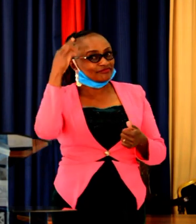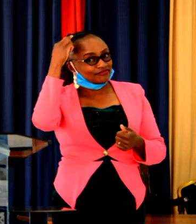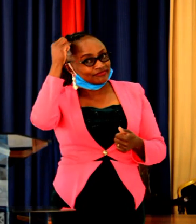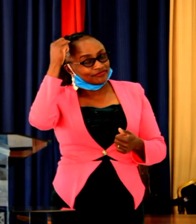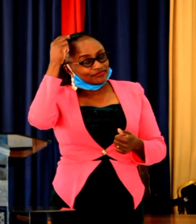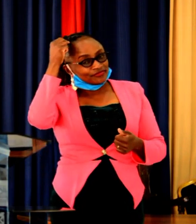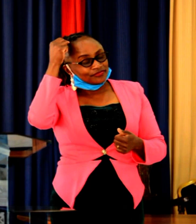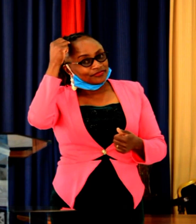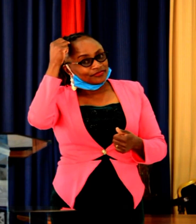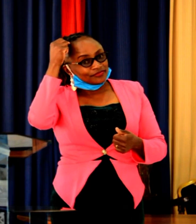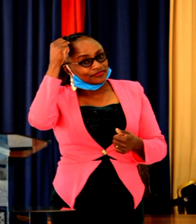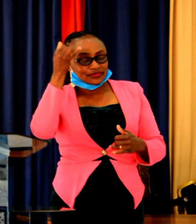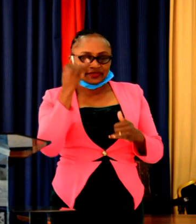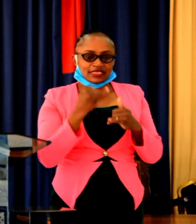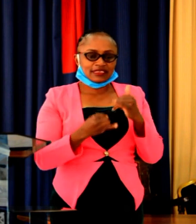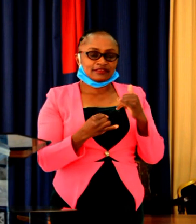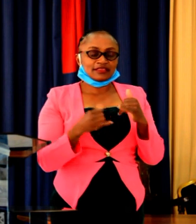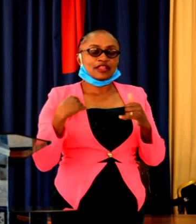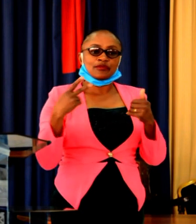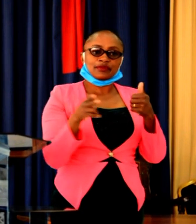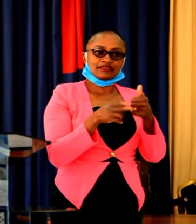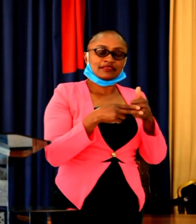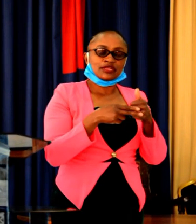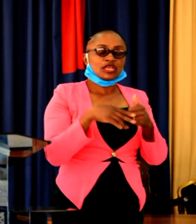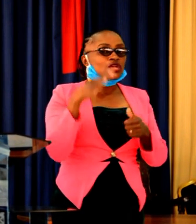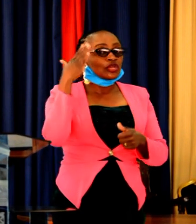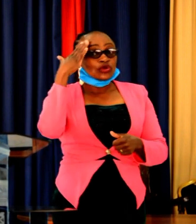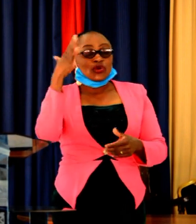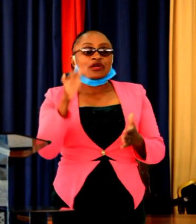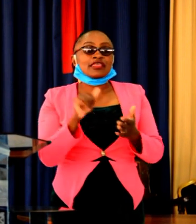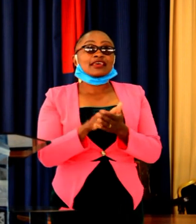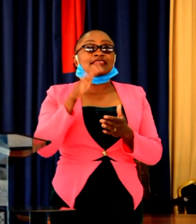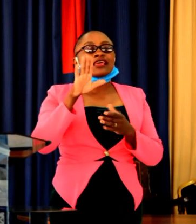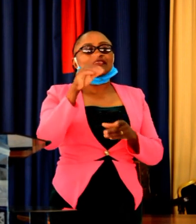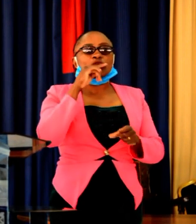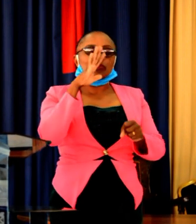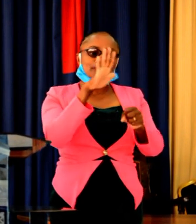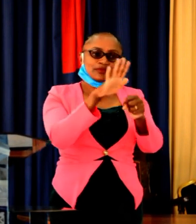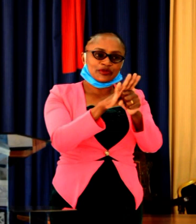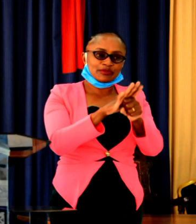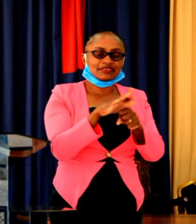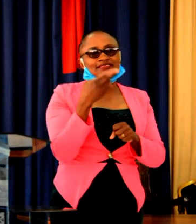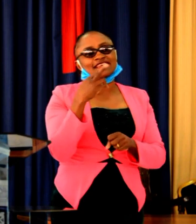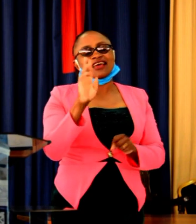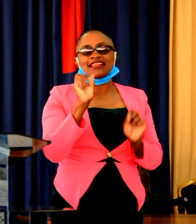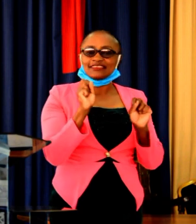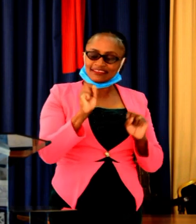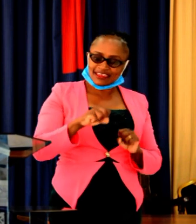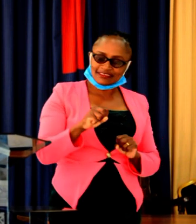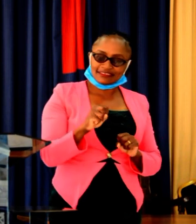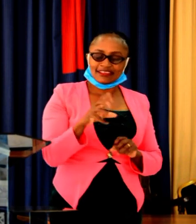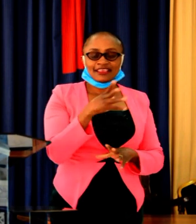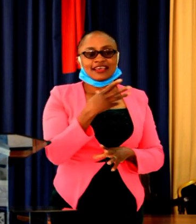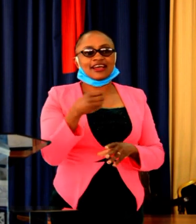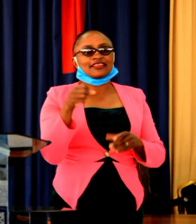ni vizuri kujua kwamba his promises are yes and amen. Kwamba ahadi zake ni